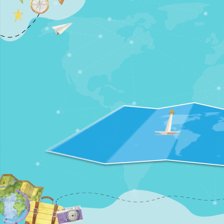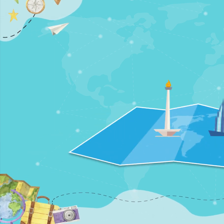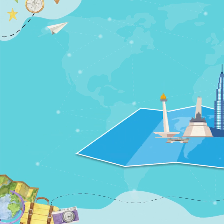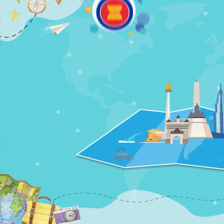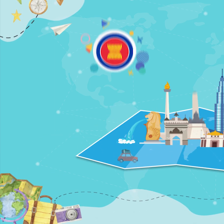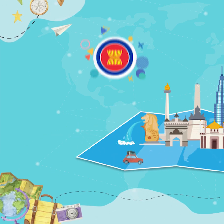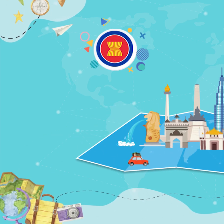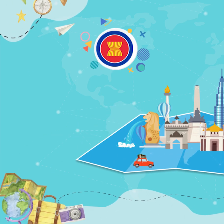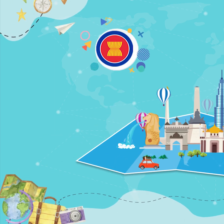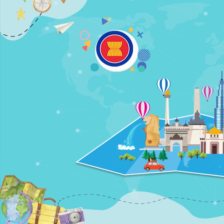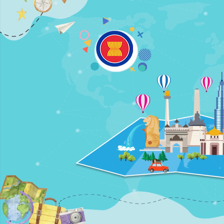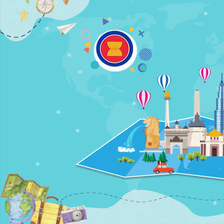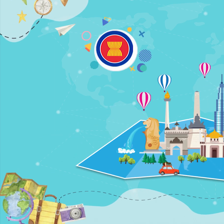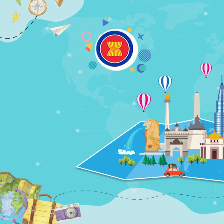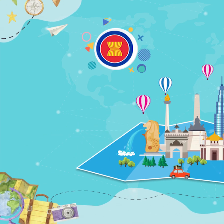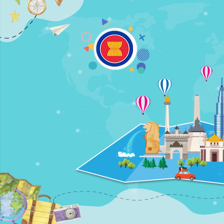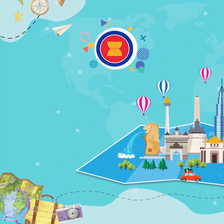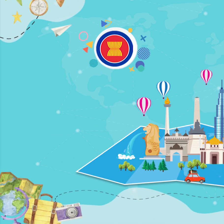เกร็ดความรู้อาเซียน